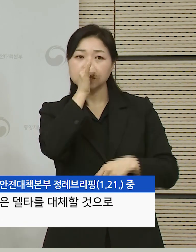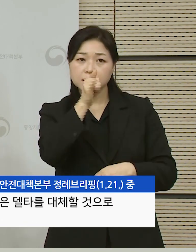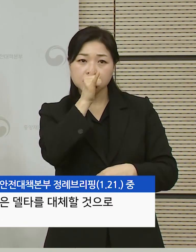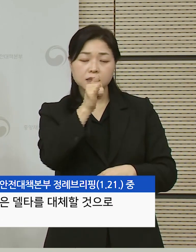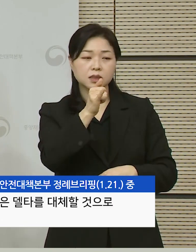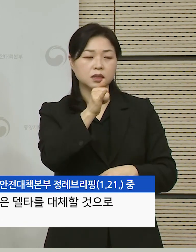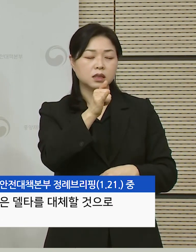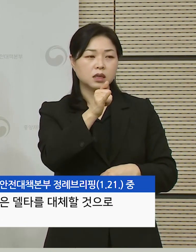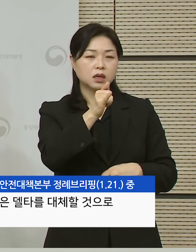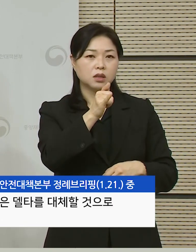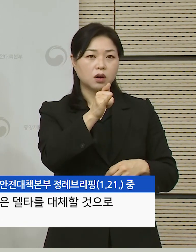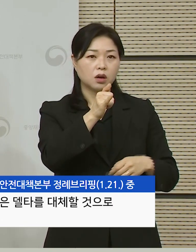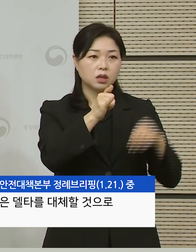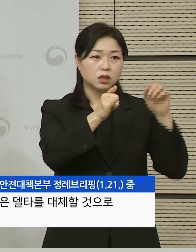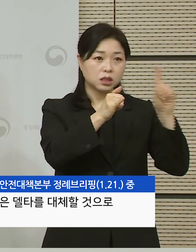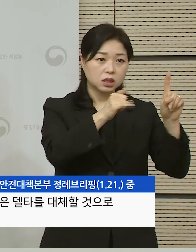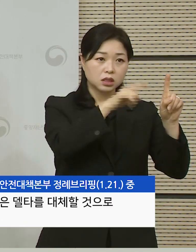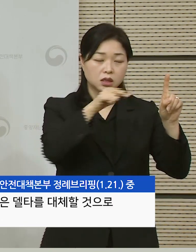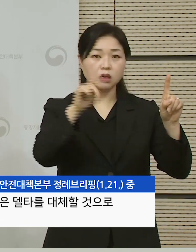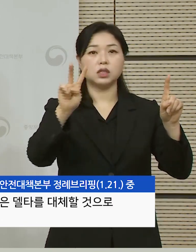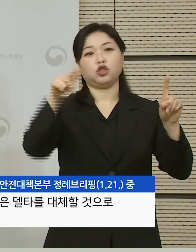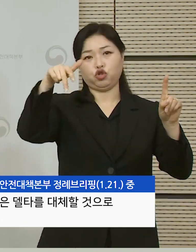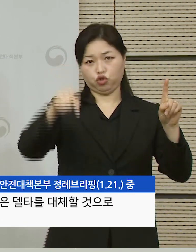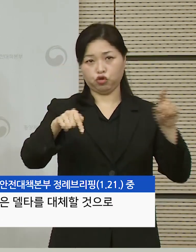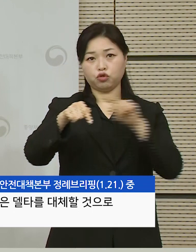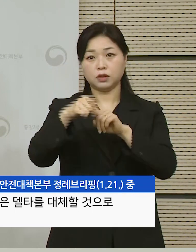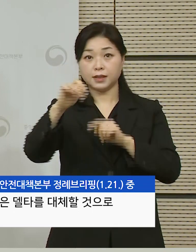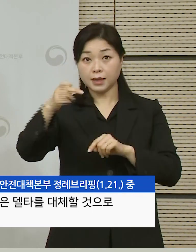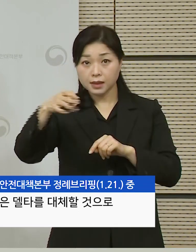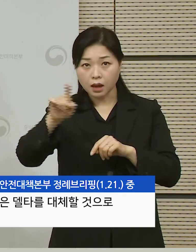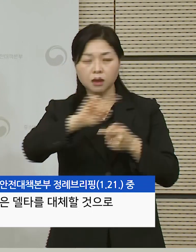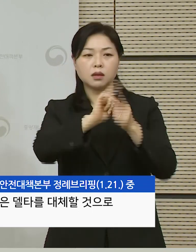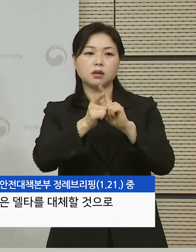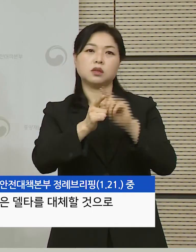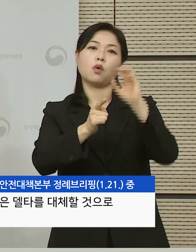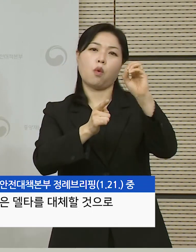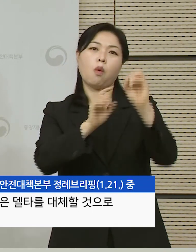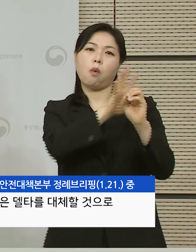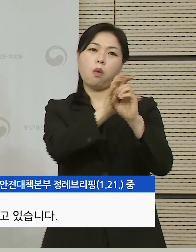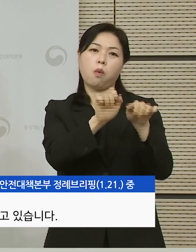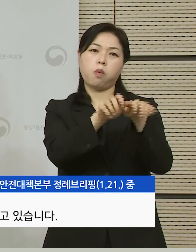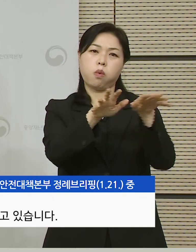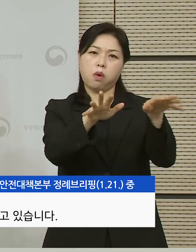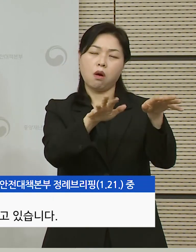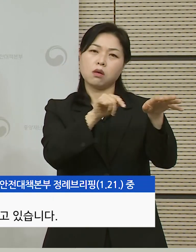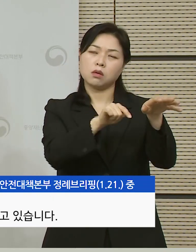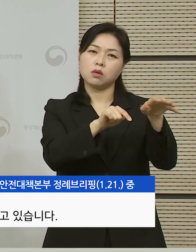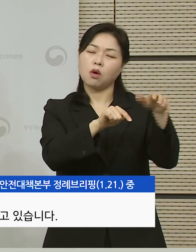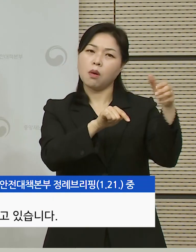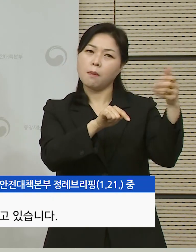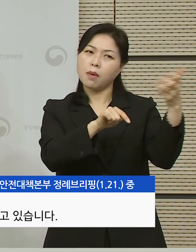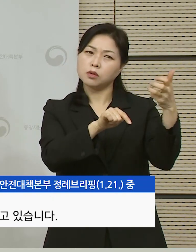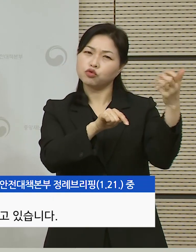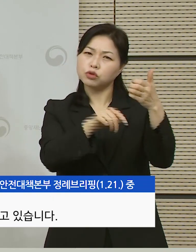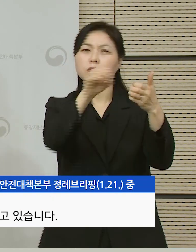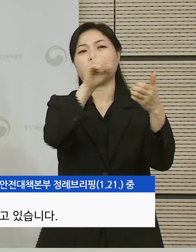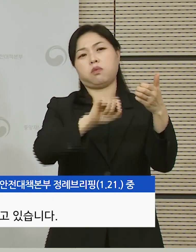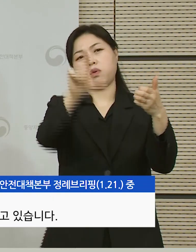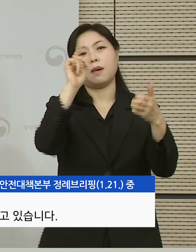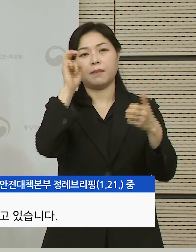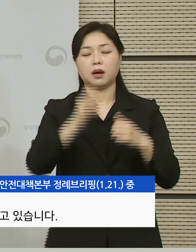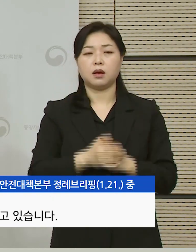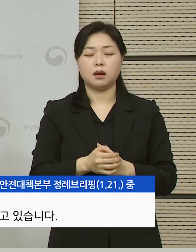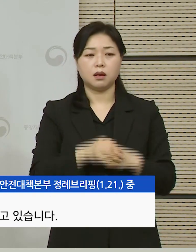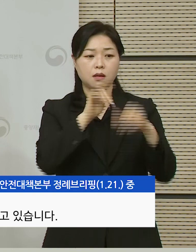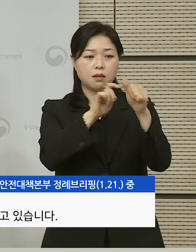포함한 1, 2주의 기간 동안 오미크론은 델타를 대체할 것으로 생각이 되고 있습니다. 아마도 80-90%까지는